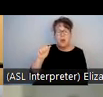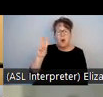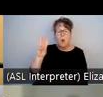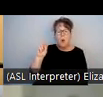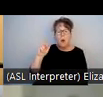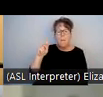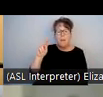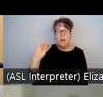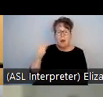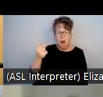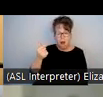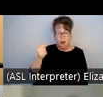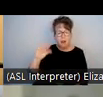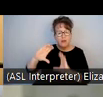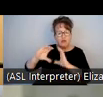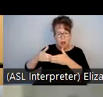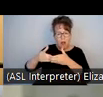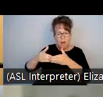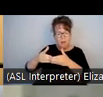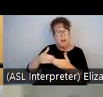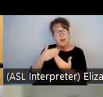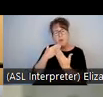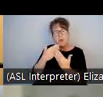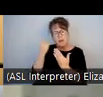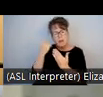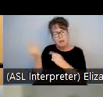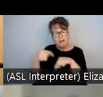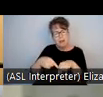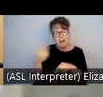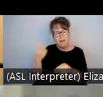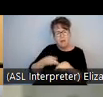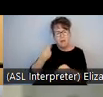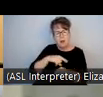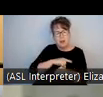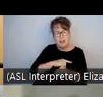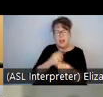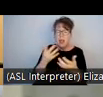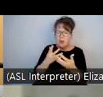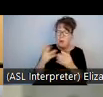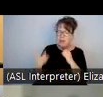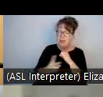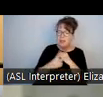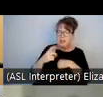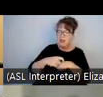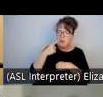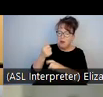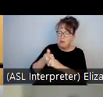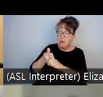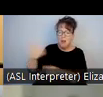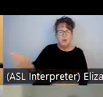miembros del Consejo eh que son